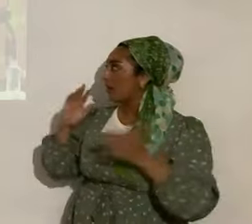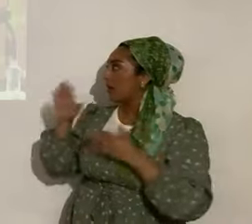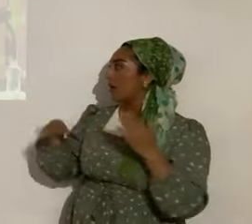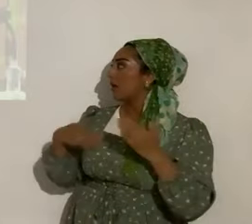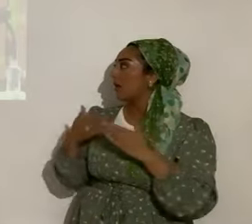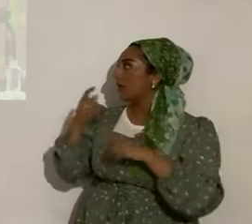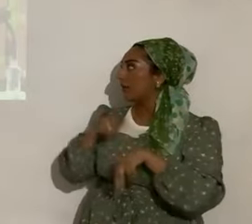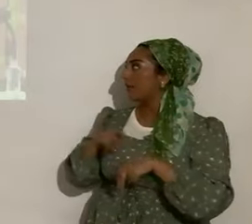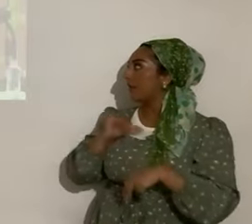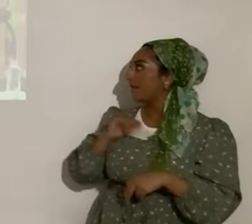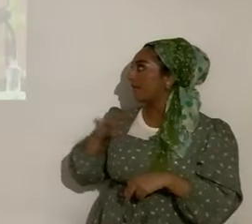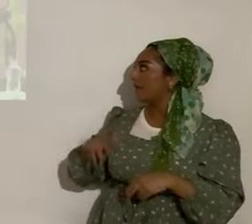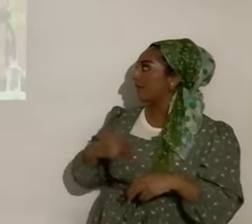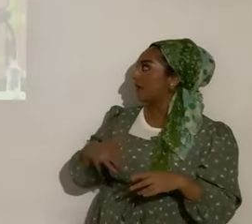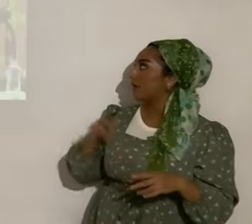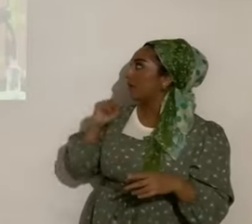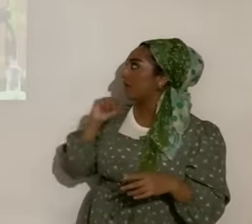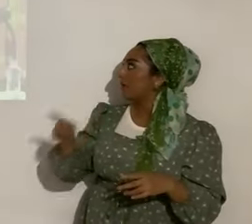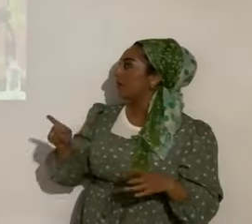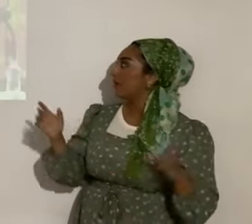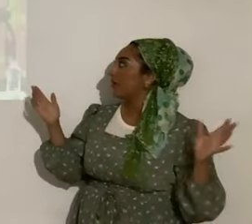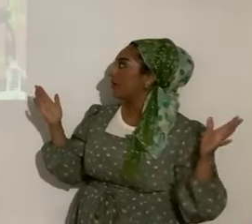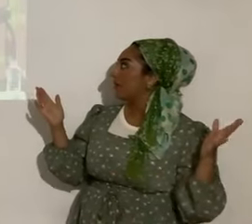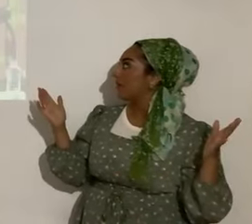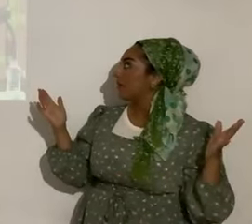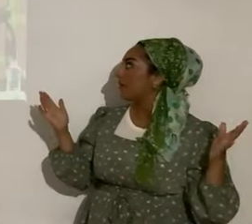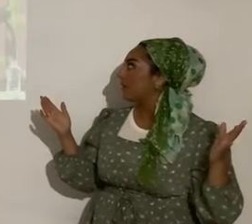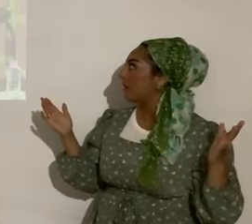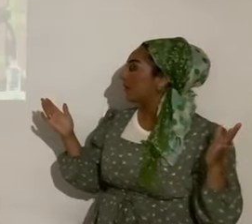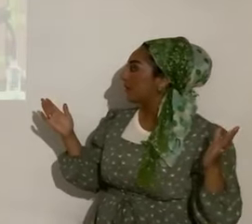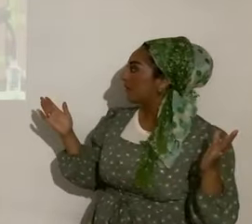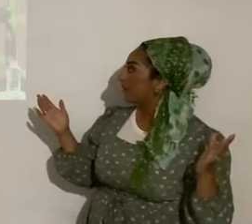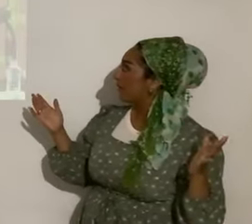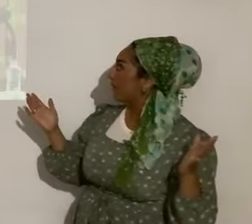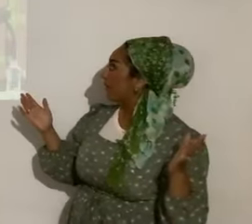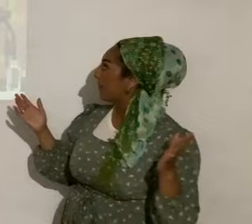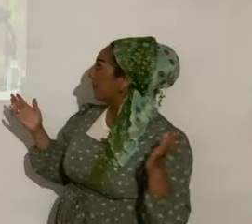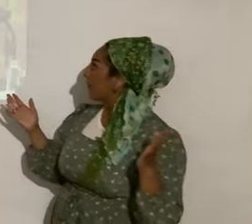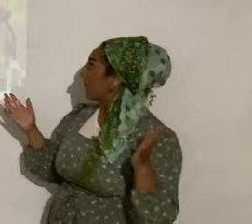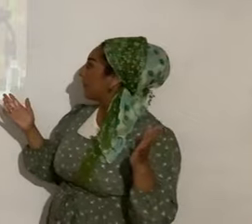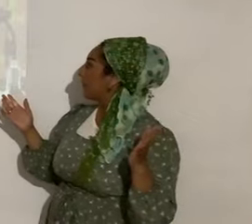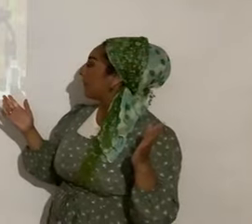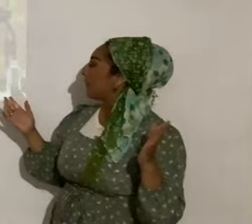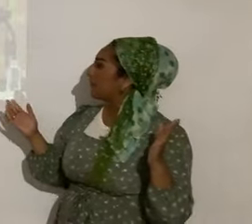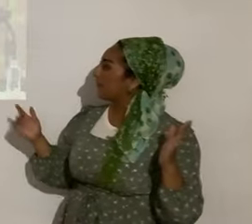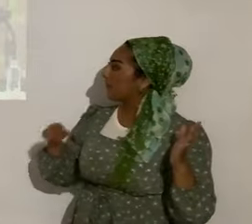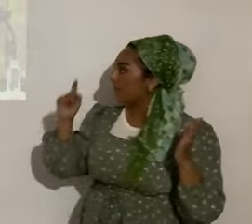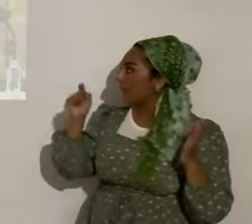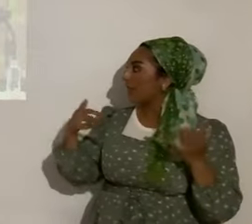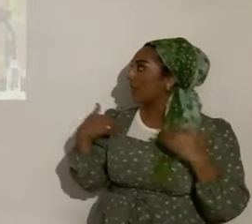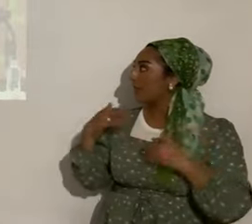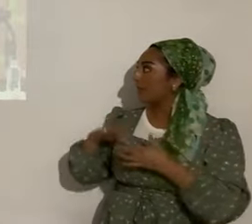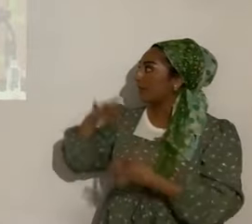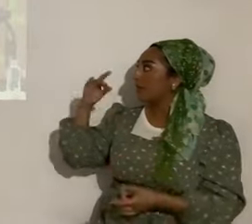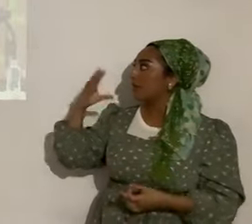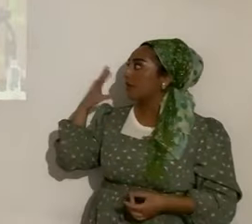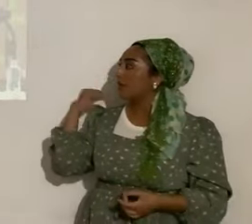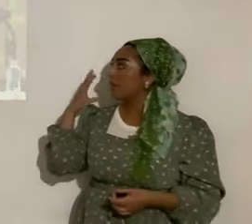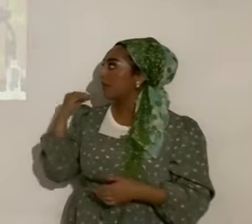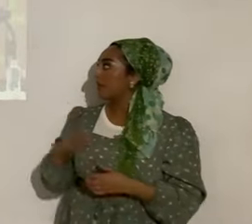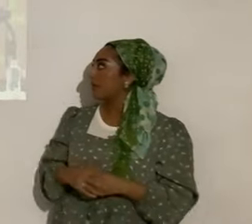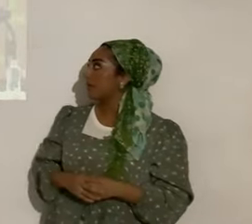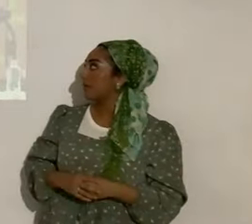presencia. Eso es real, eso es verdad. No te estoy presumiendo ni queriendo impactar. Eso es real. Tú tienes que tener experiencias espirituales. Deja